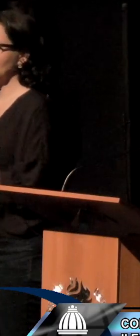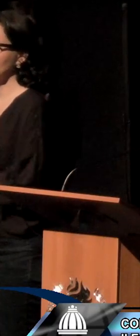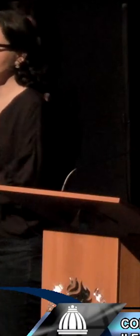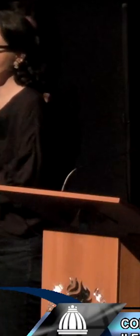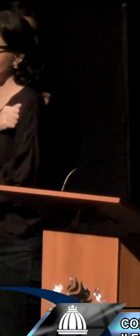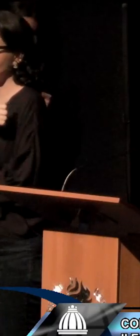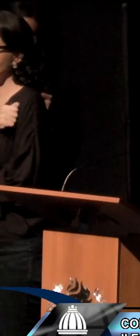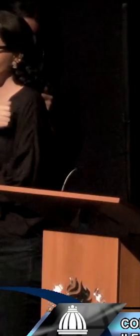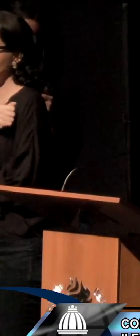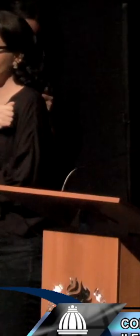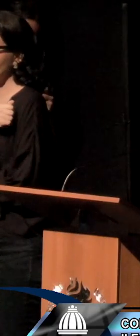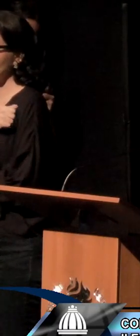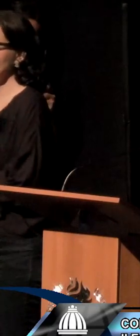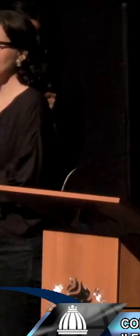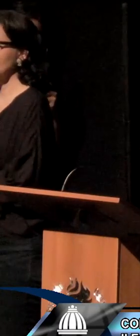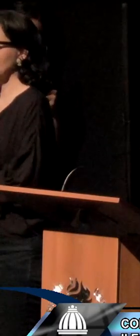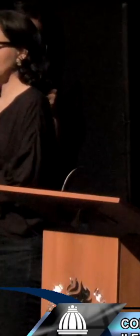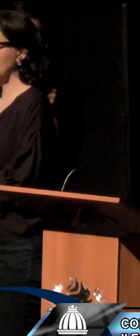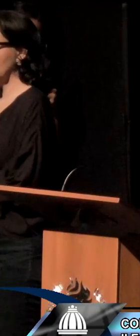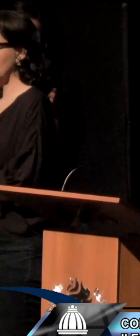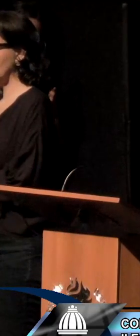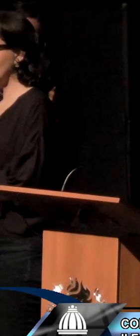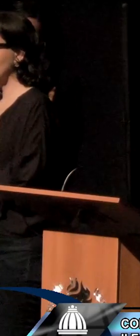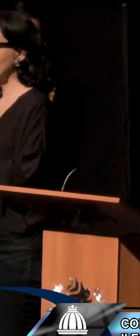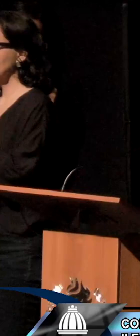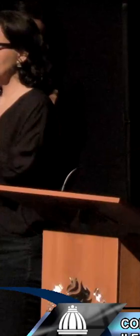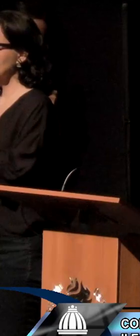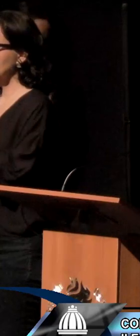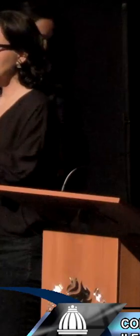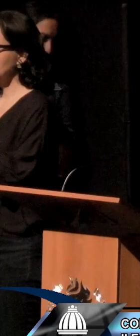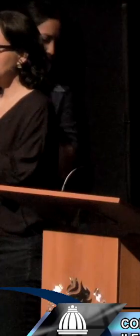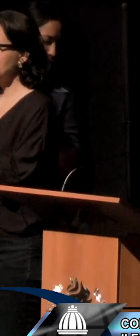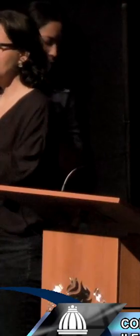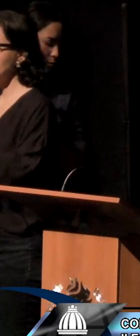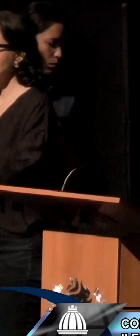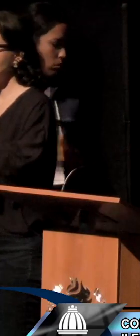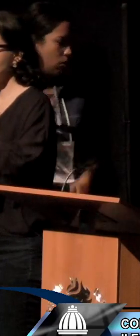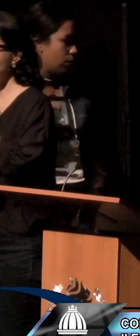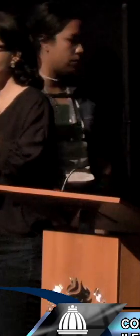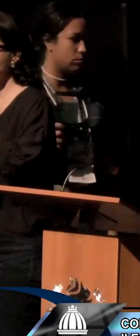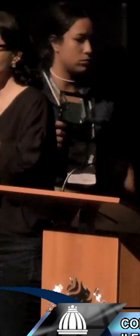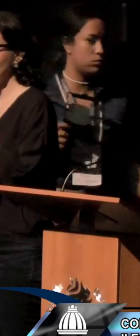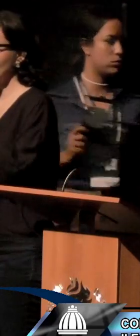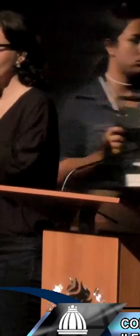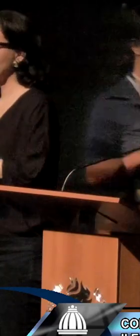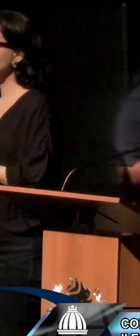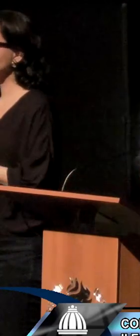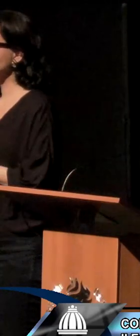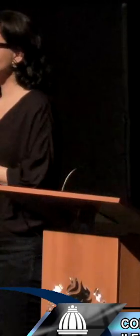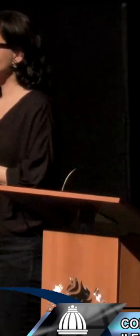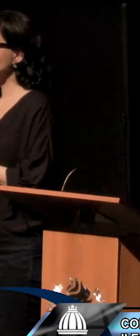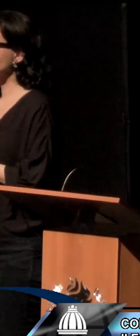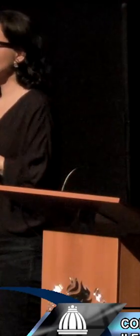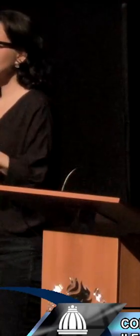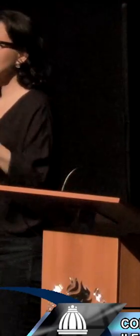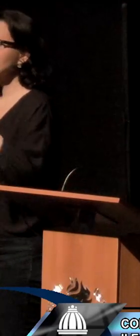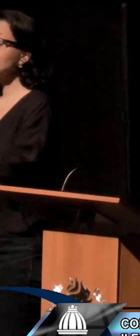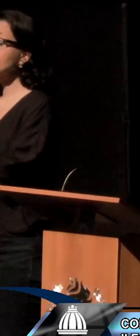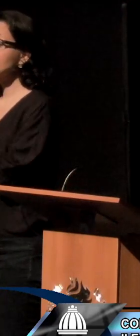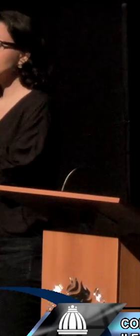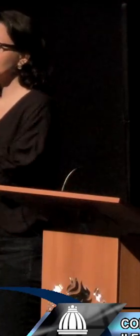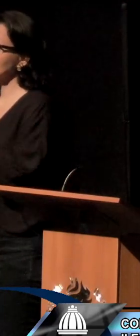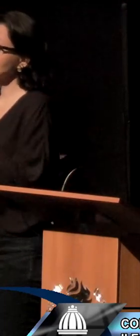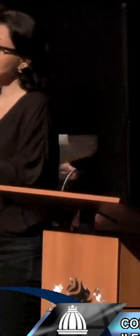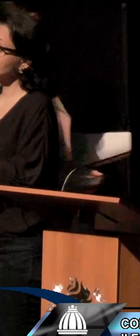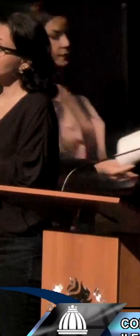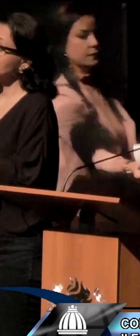cardápio especial como nutricionista RT pode contribuir para a inclusão desses estudantes recebe denúncias